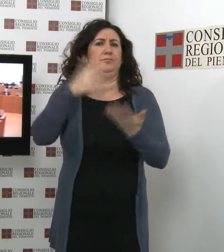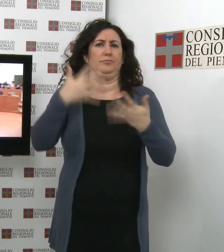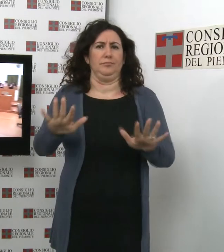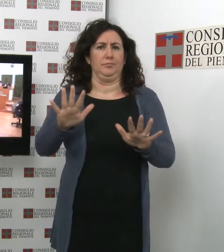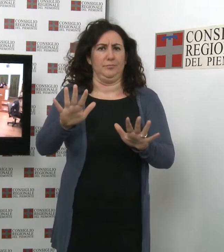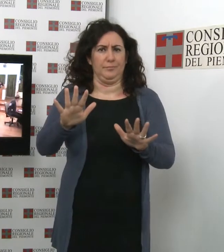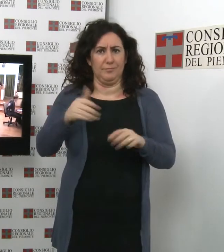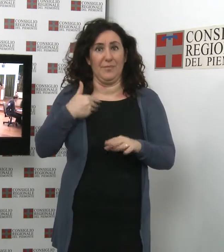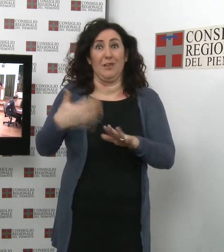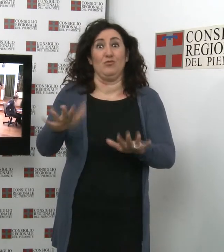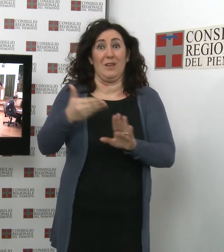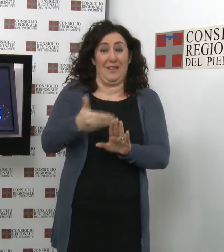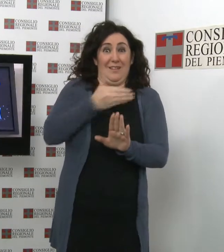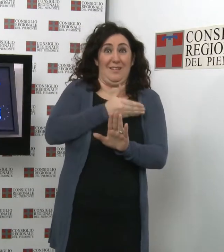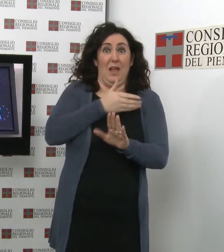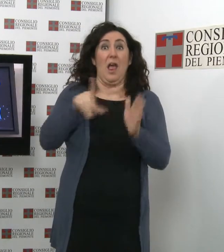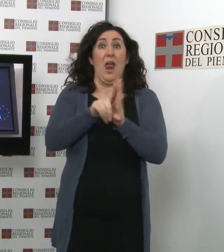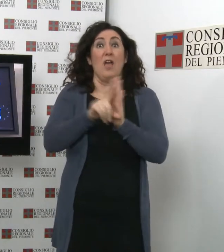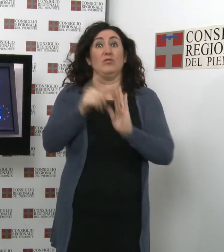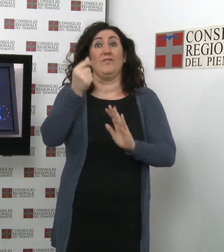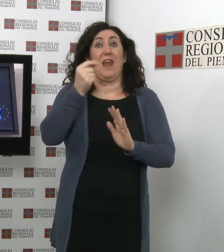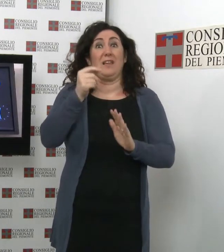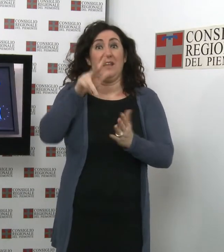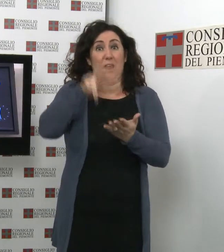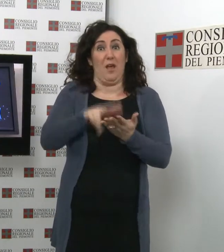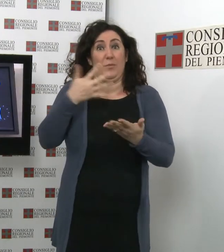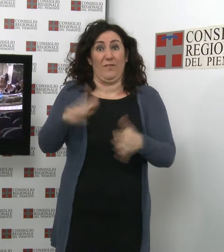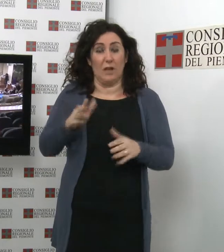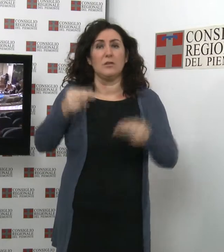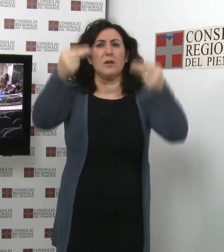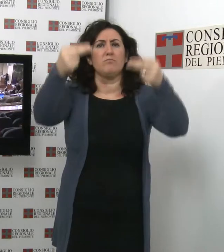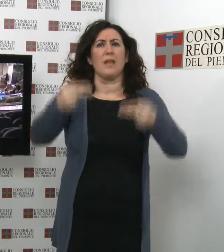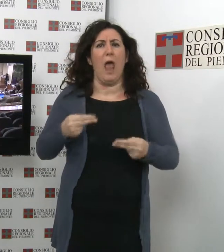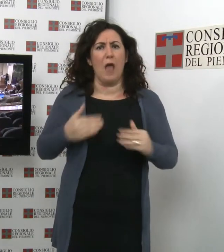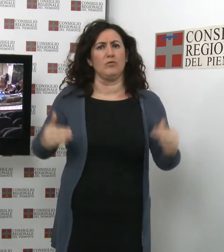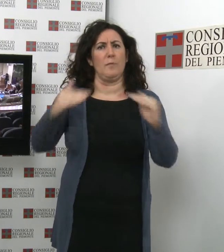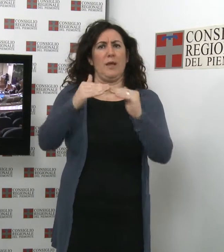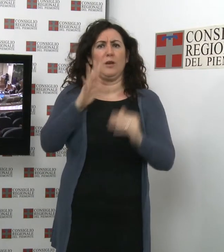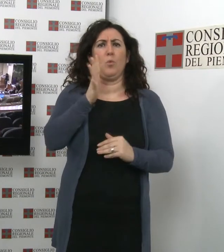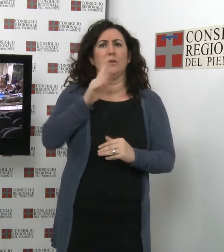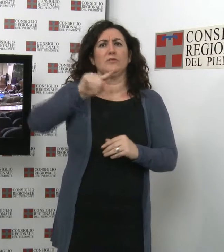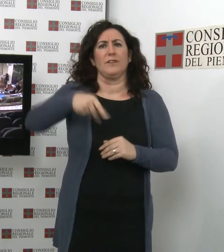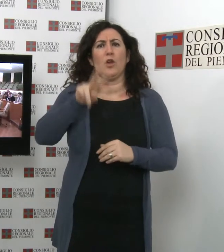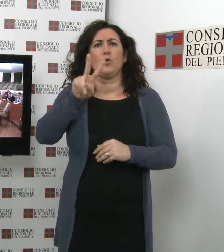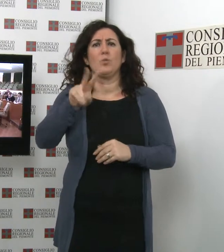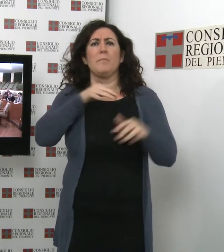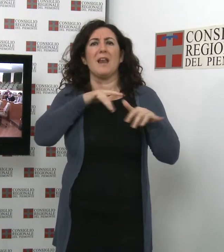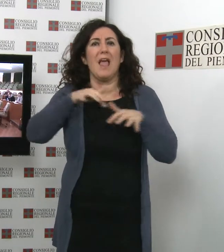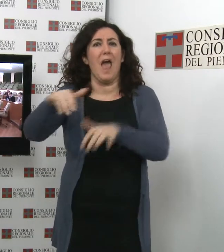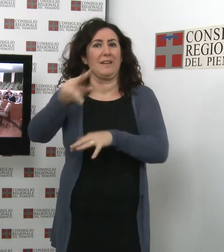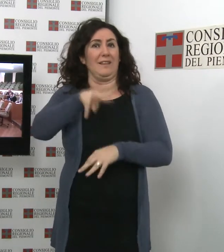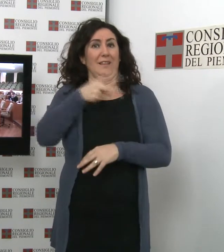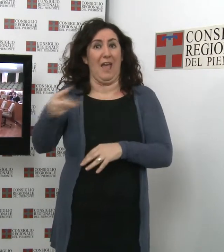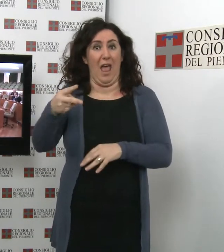l'approvazione, poche ore prima, della legge finanziaria. Il bilancio pareggia a 15,2 miliardi di euro in termini di competenza